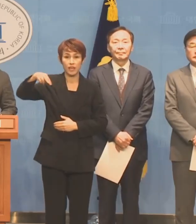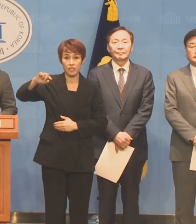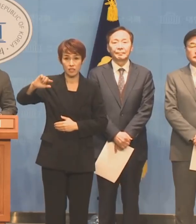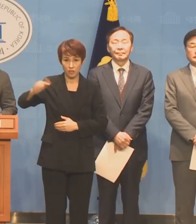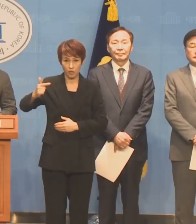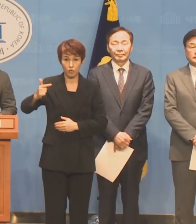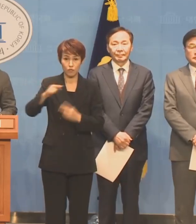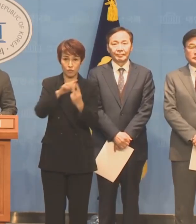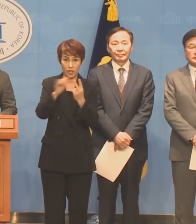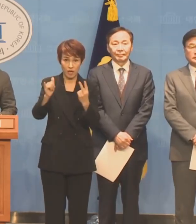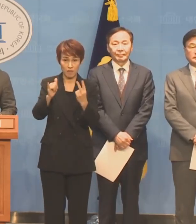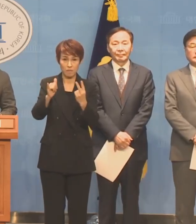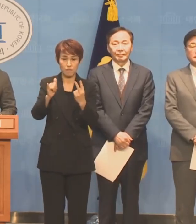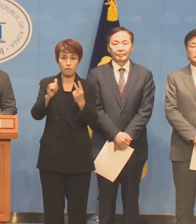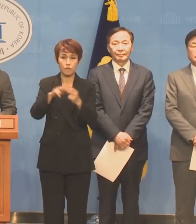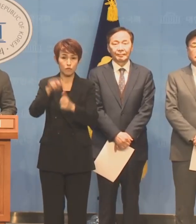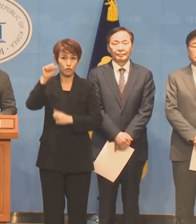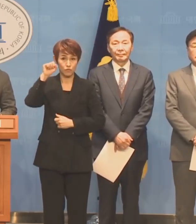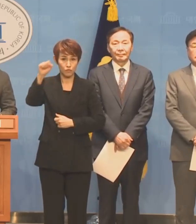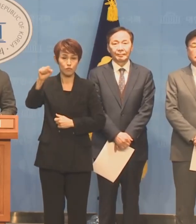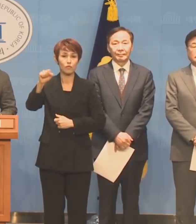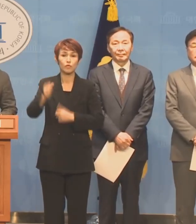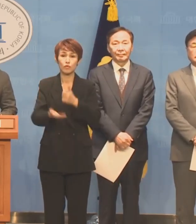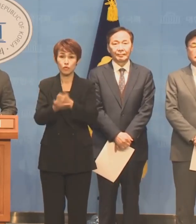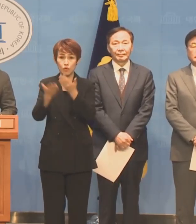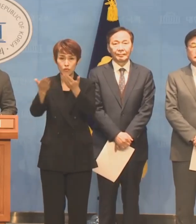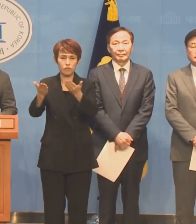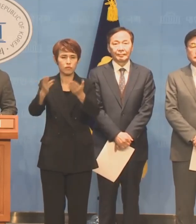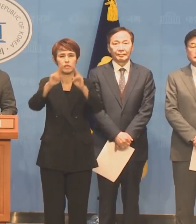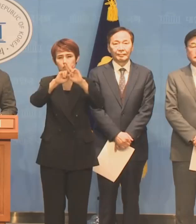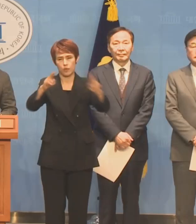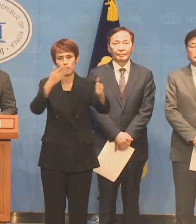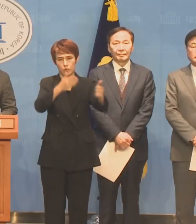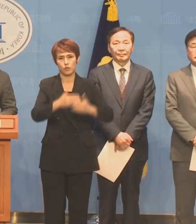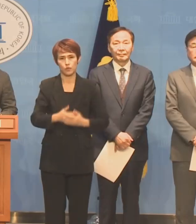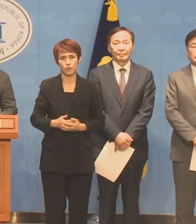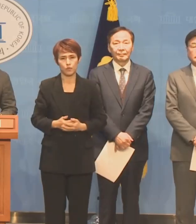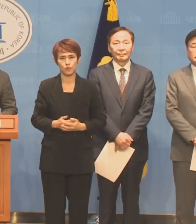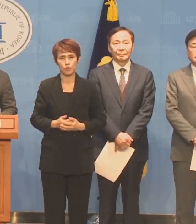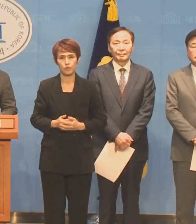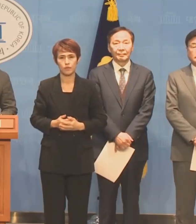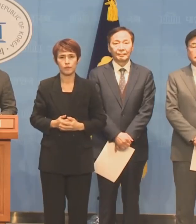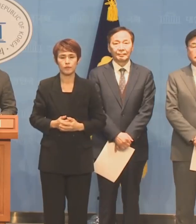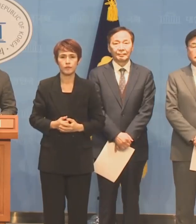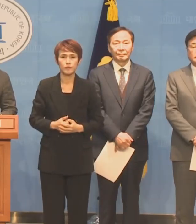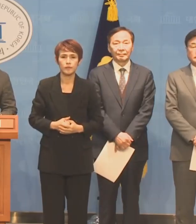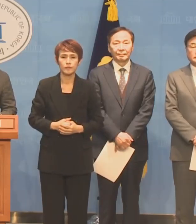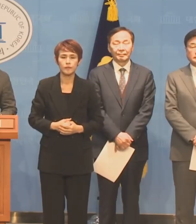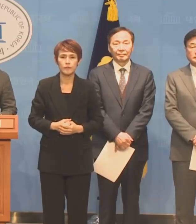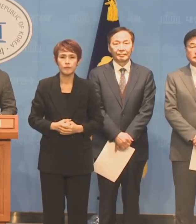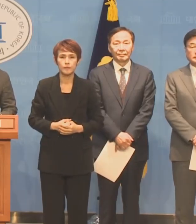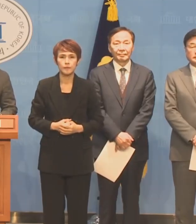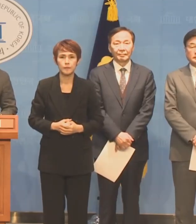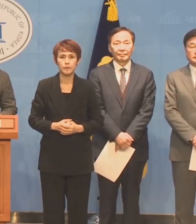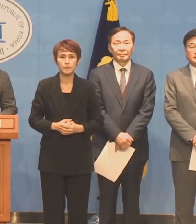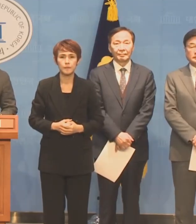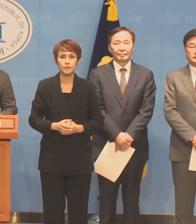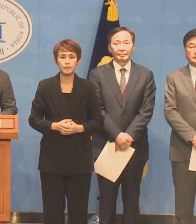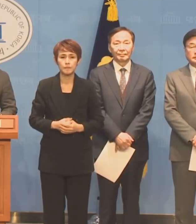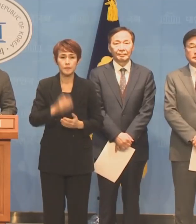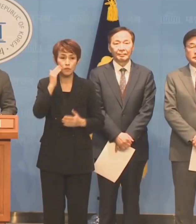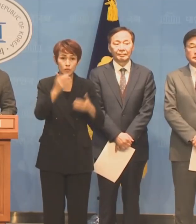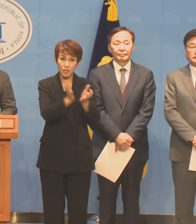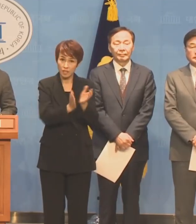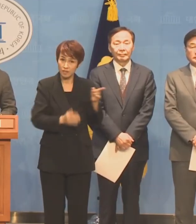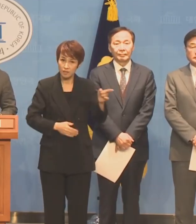철회하고 이들에 대한 헌법재판관 선출 절차를 즉각 중단하기 바랍니다.